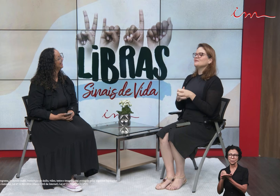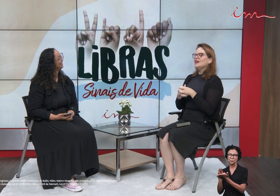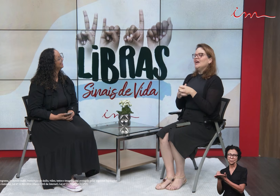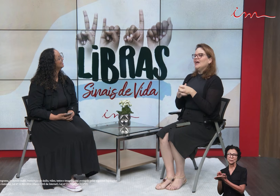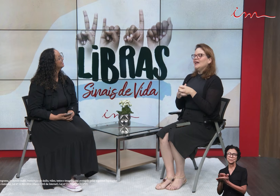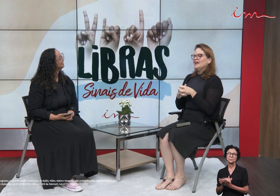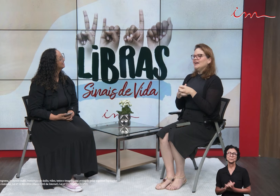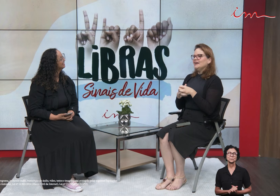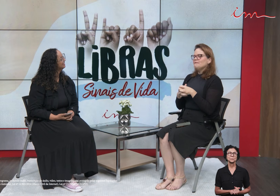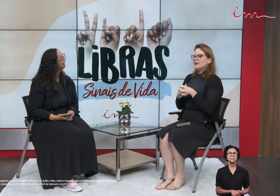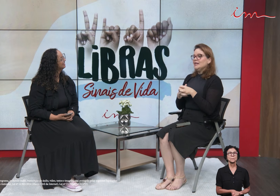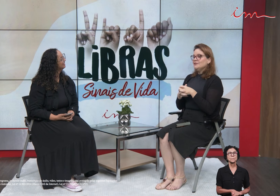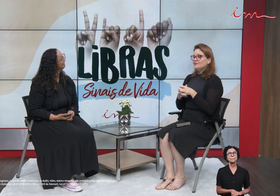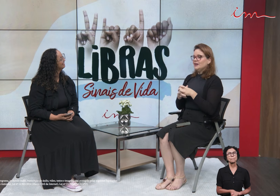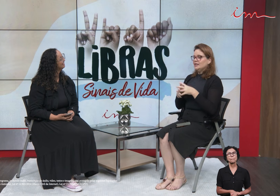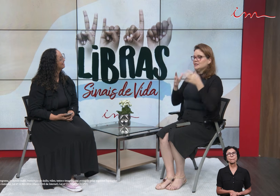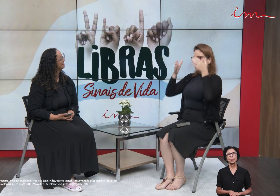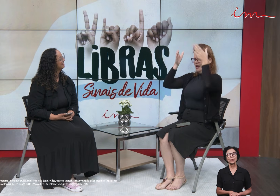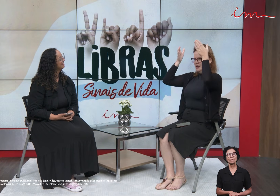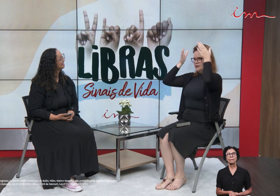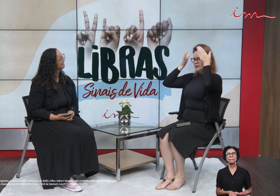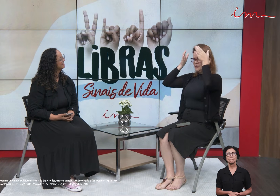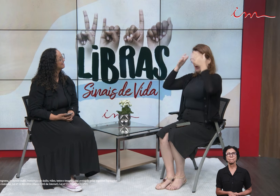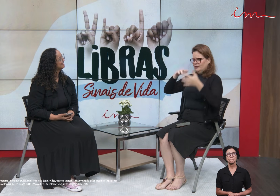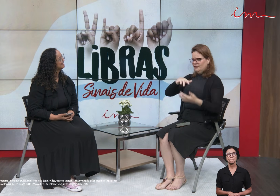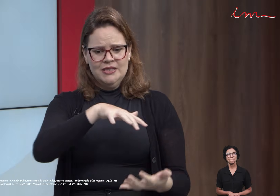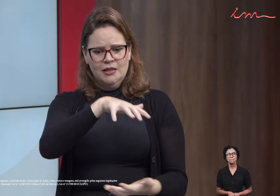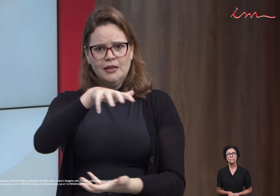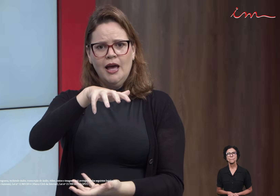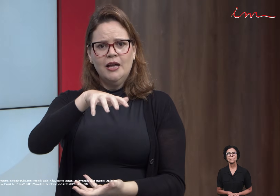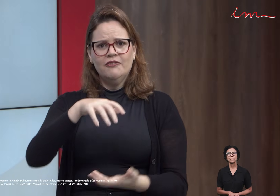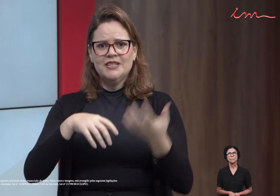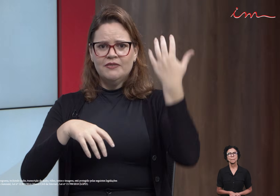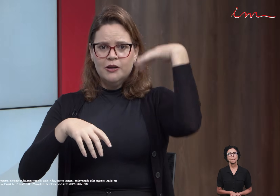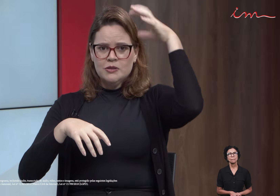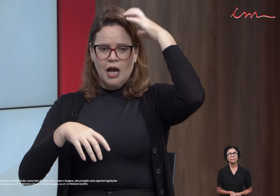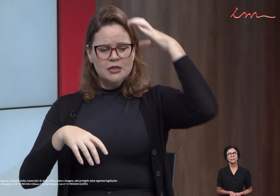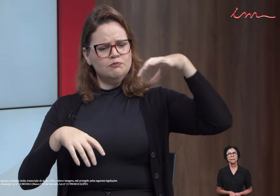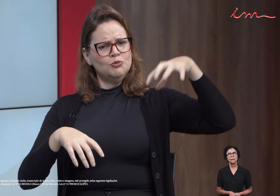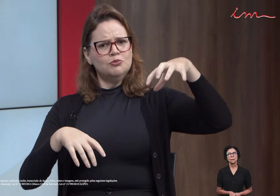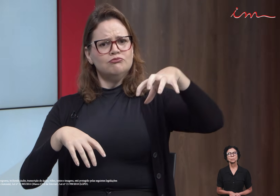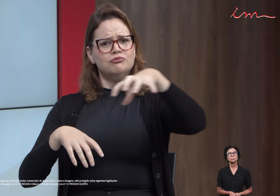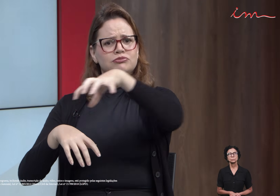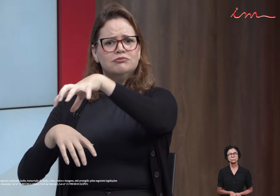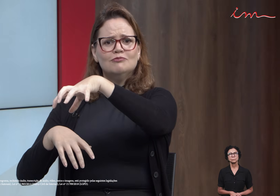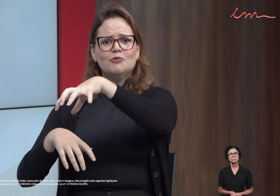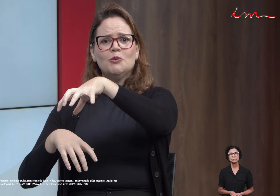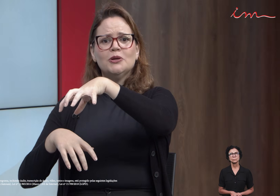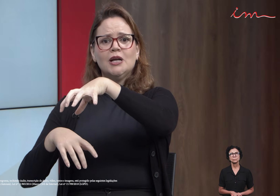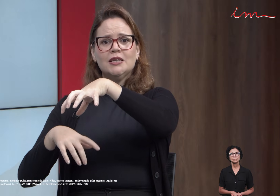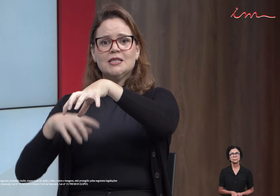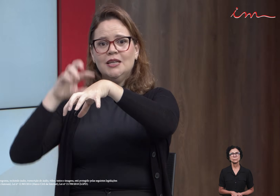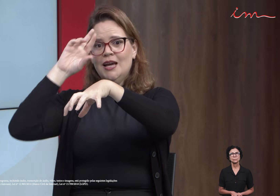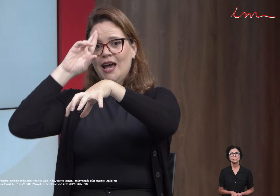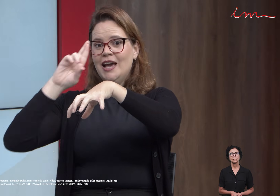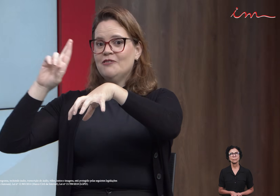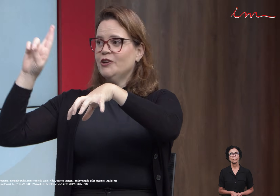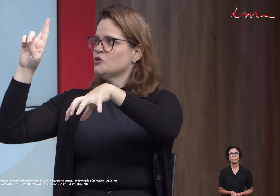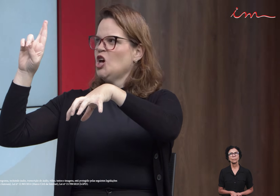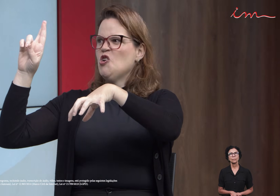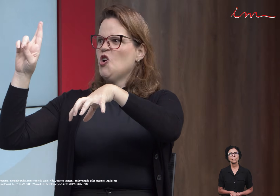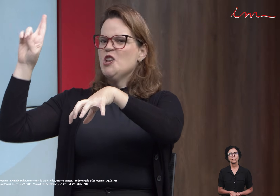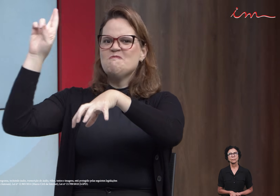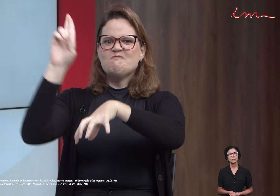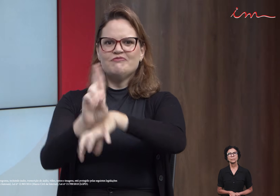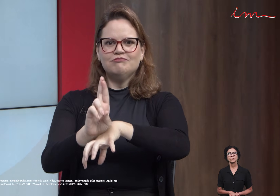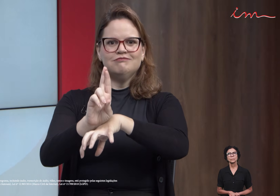tudo. Ele fez reis, aí ele fez na terra, ele fez vários reis. Ah, Vou botando muito assim, bom. ele fez